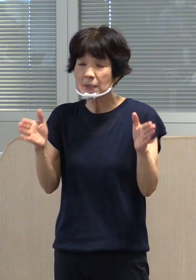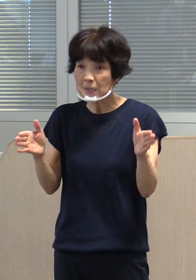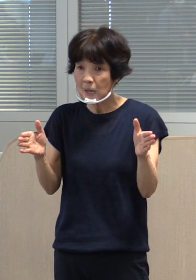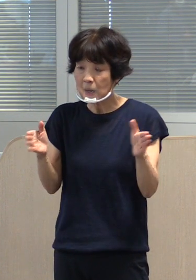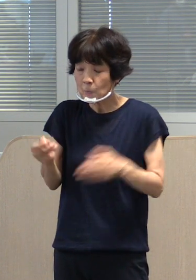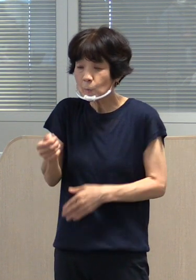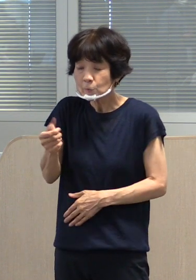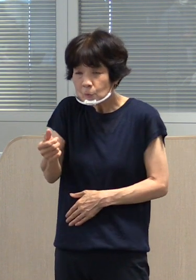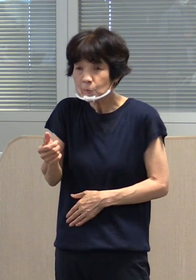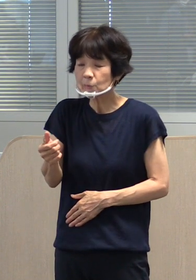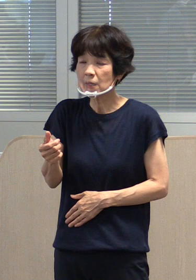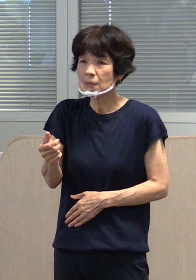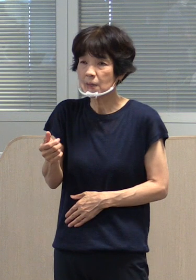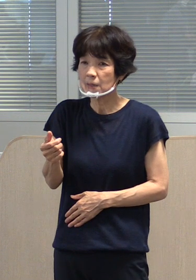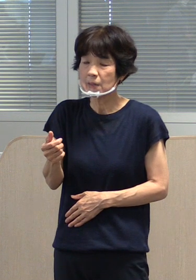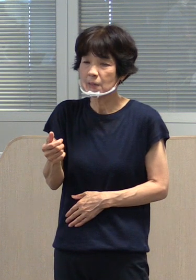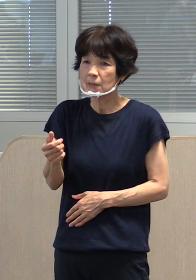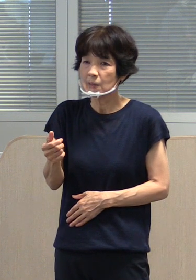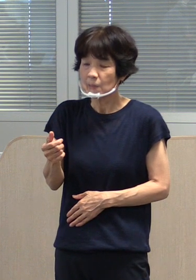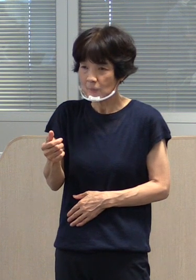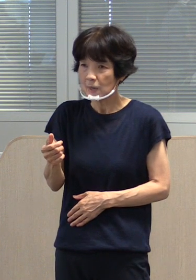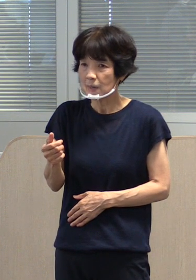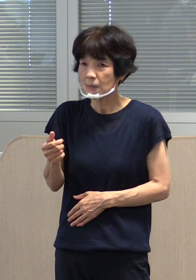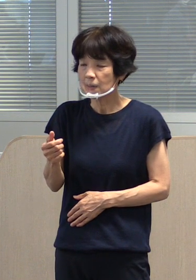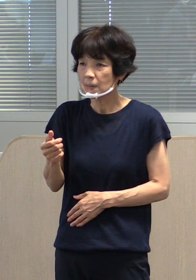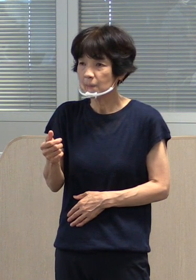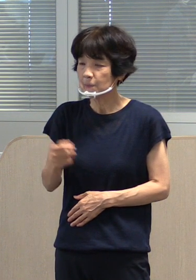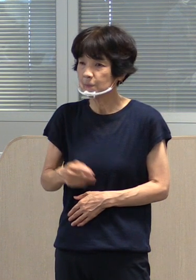もう少しで、全数に、